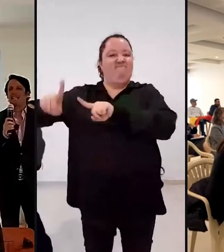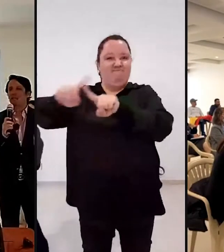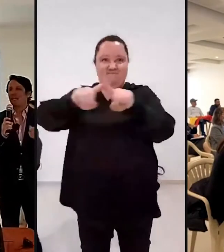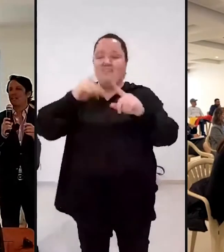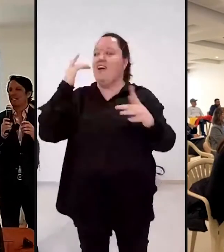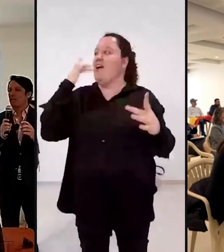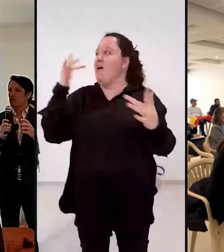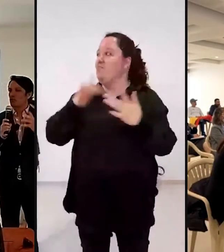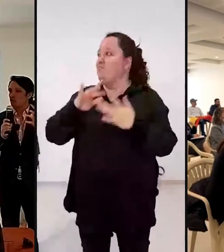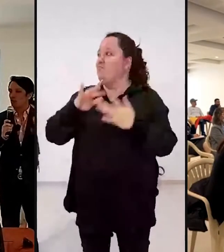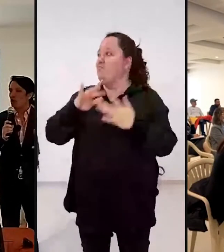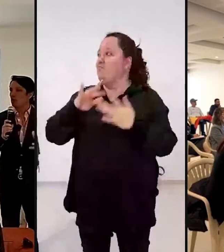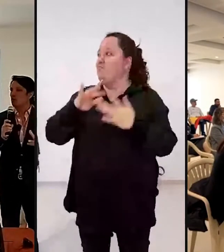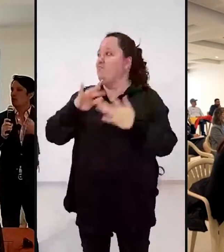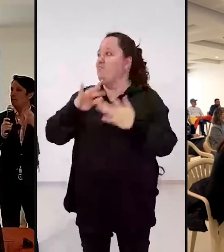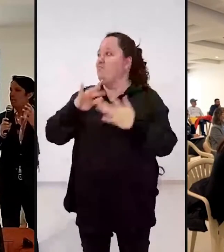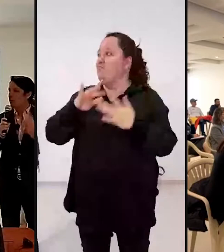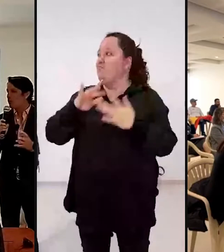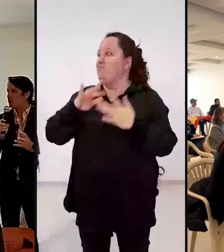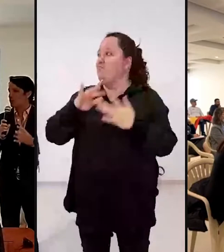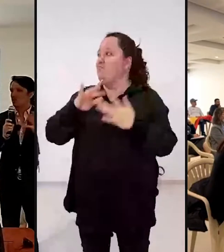y aquí tendríamos